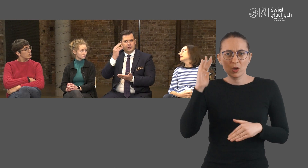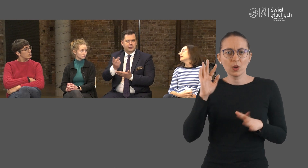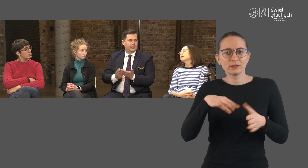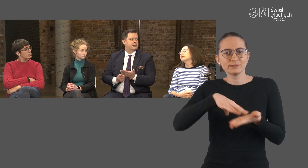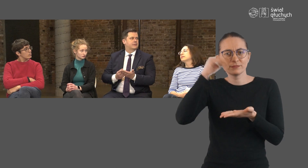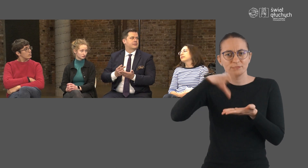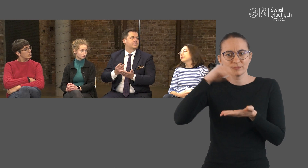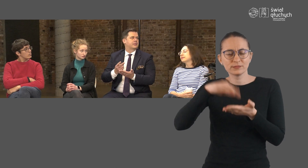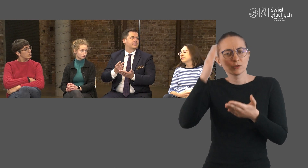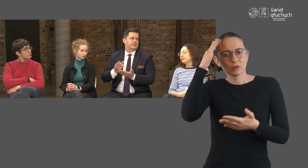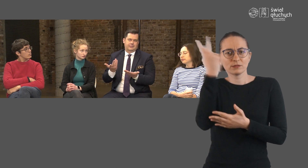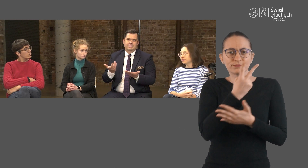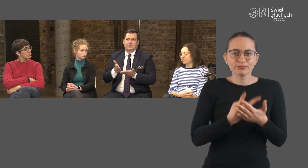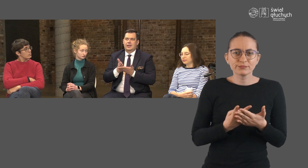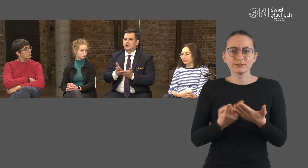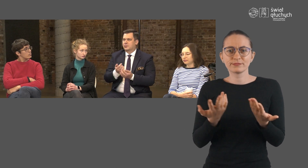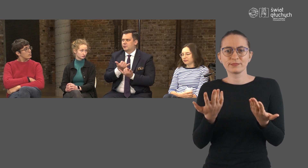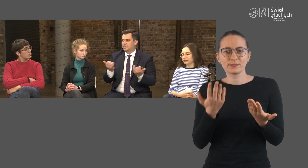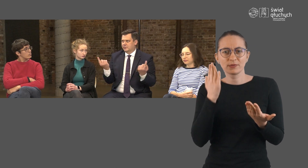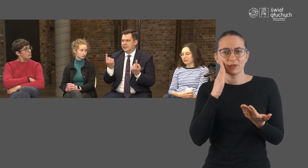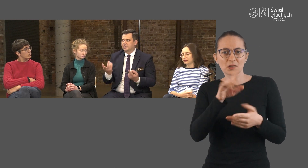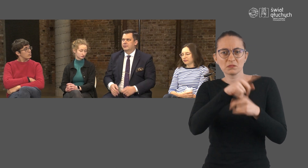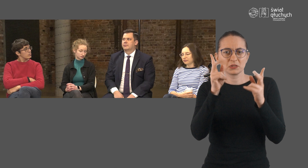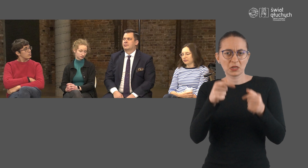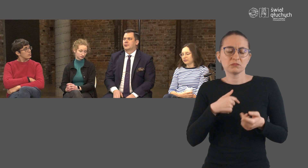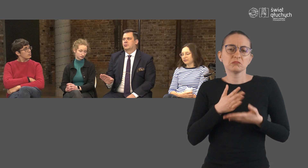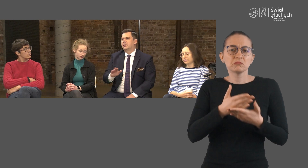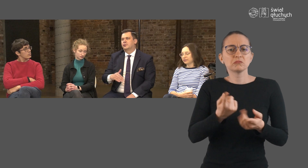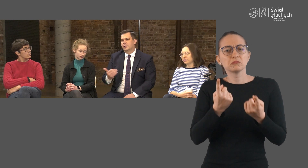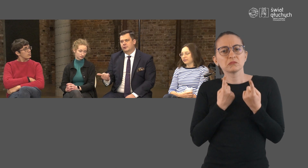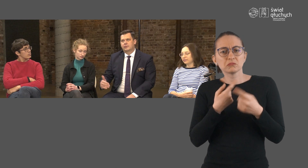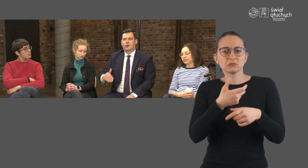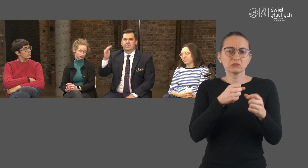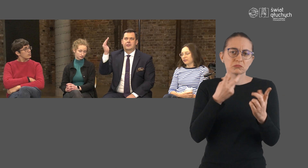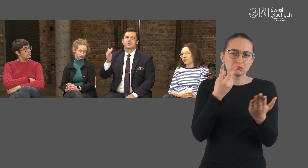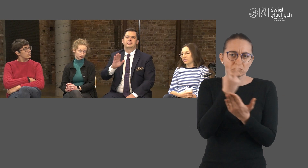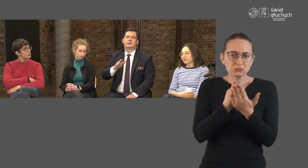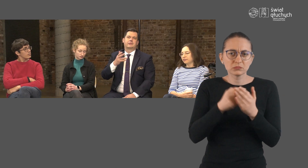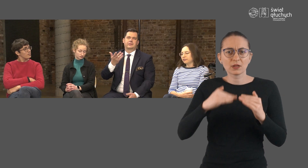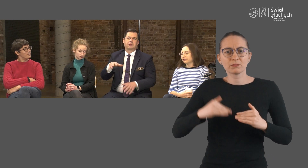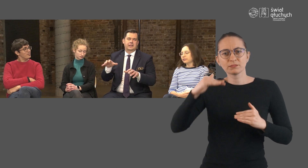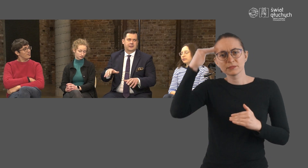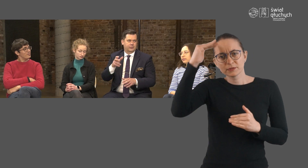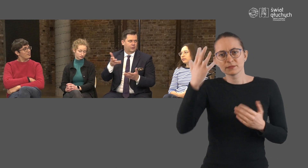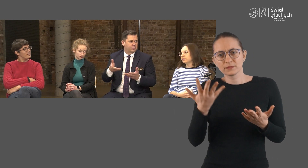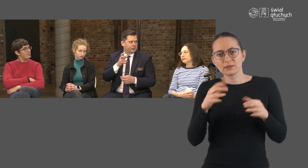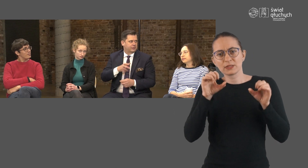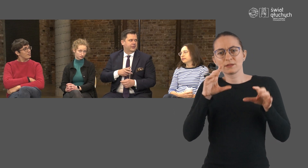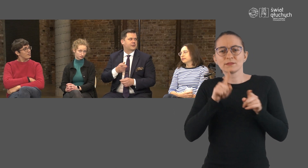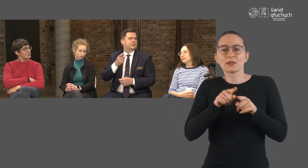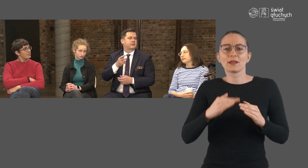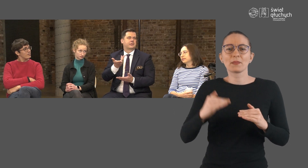żeby umieć czytać, żeby radzić sobie z różnymi sytuacjami, nie? Żeby mieć dzieci, wychować, żeby być, nie wiem, prezesem